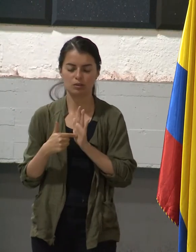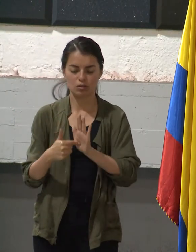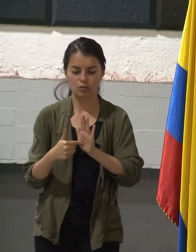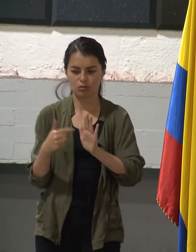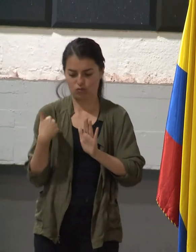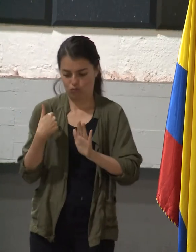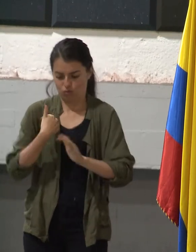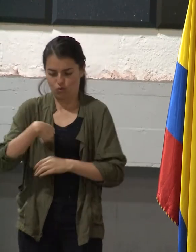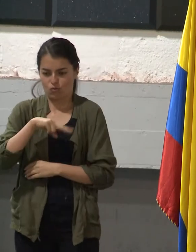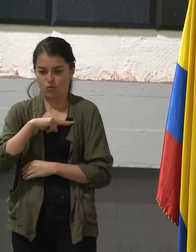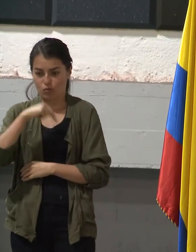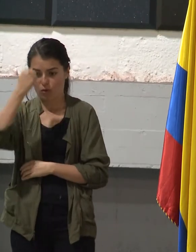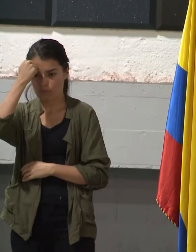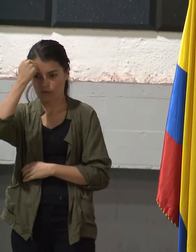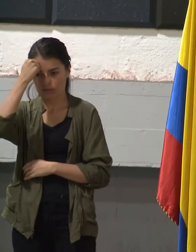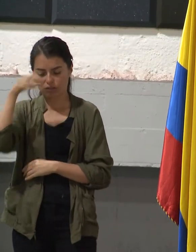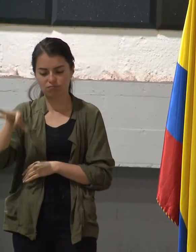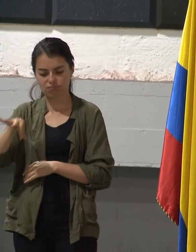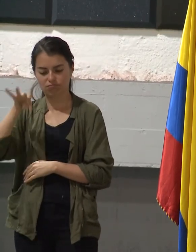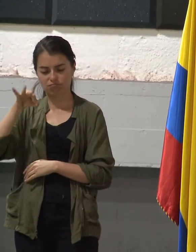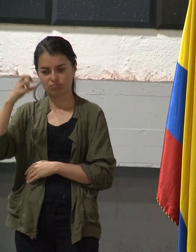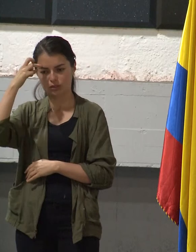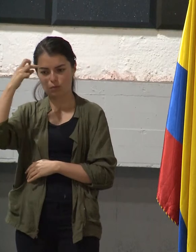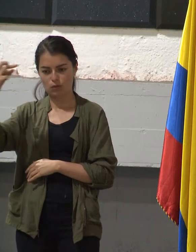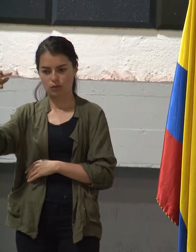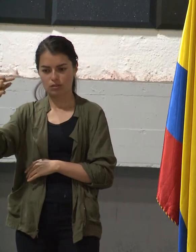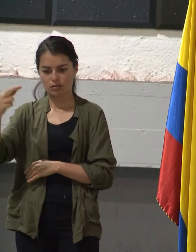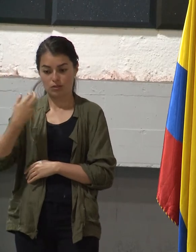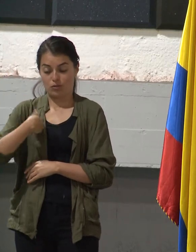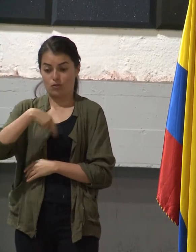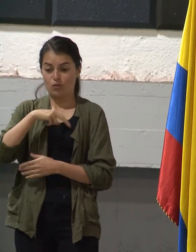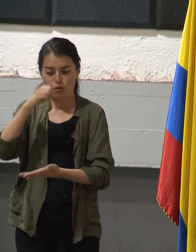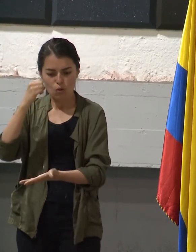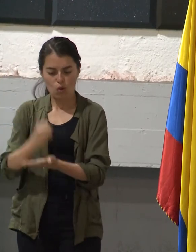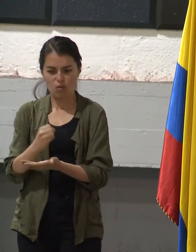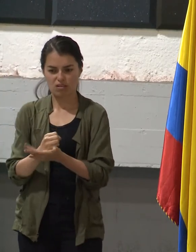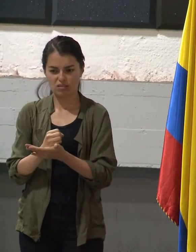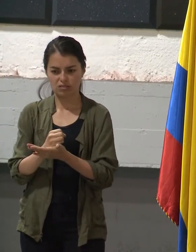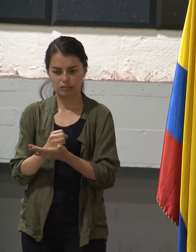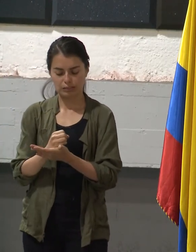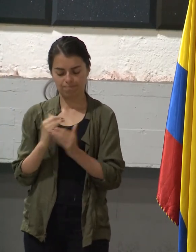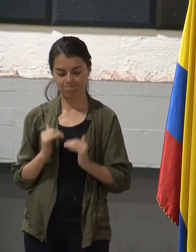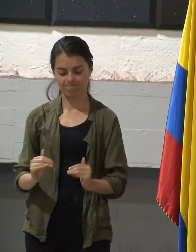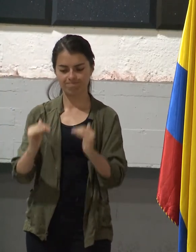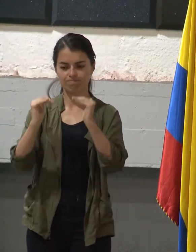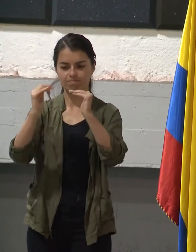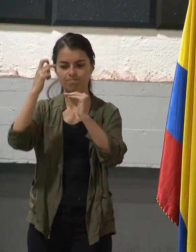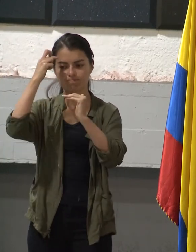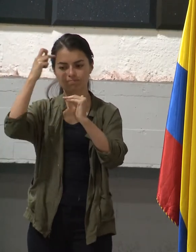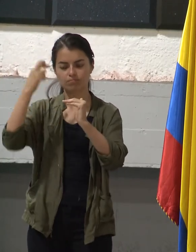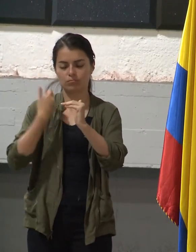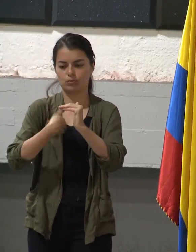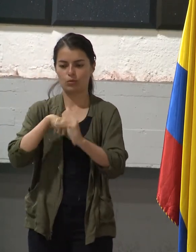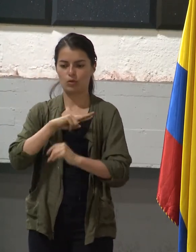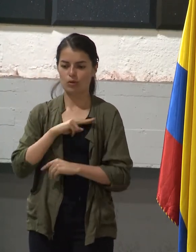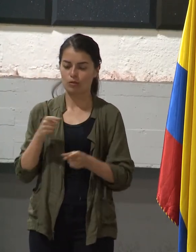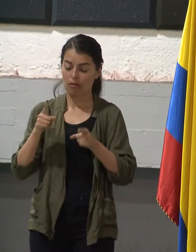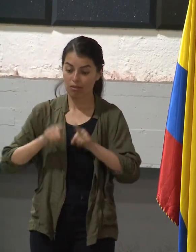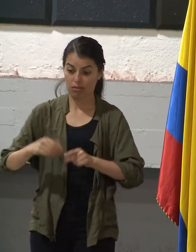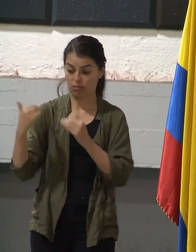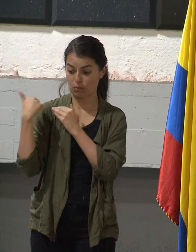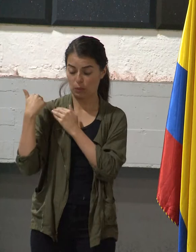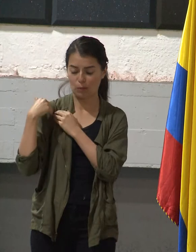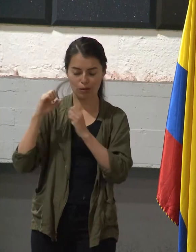por esta profesión a la que tenemos la obligación de dignificar con responsabilidad pero sobre